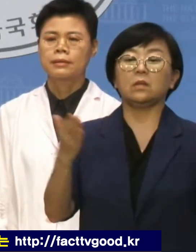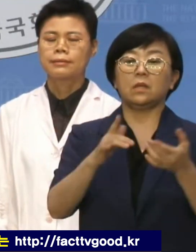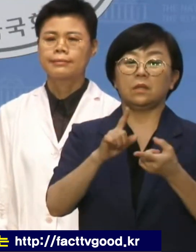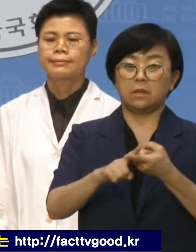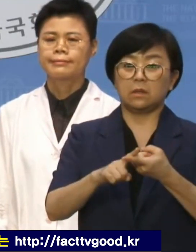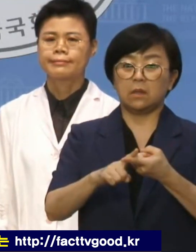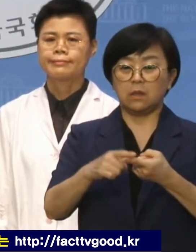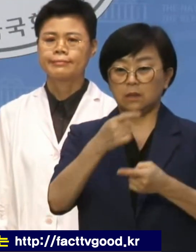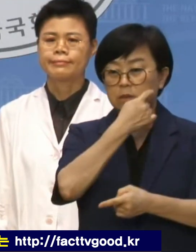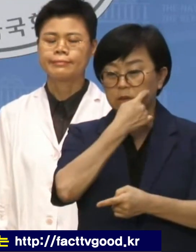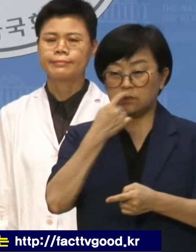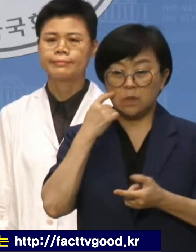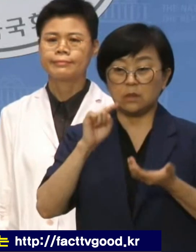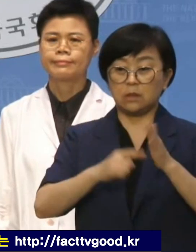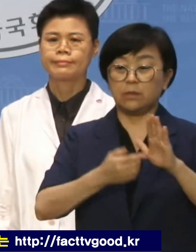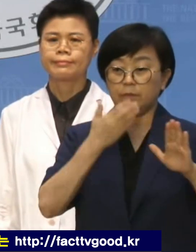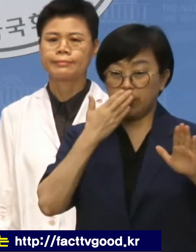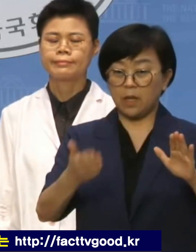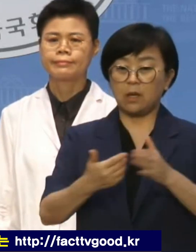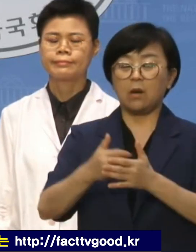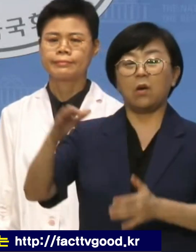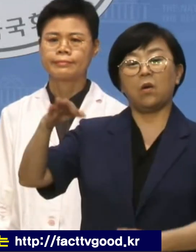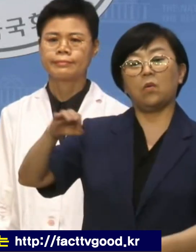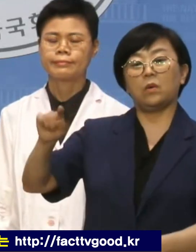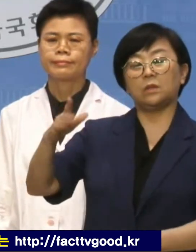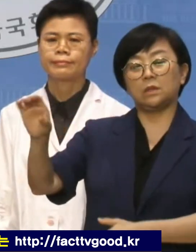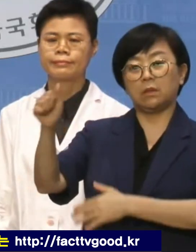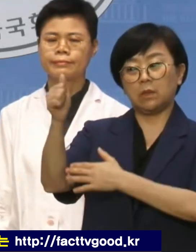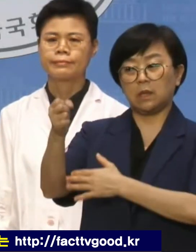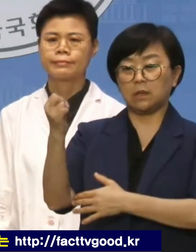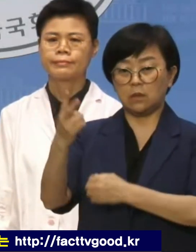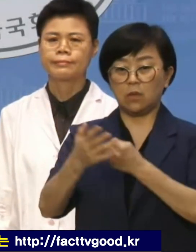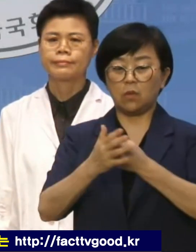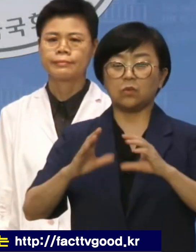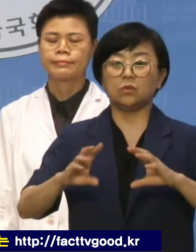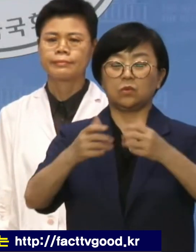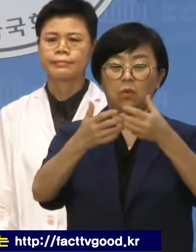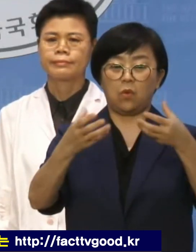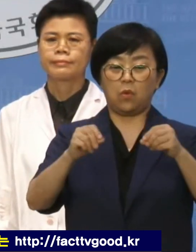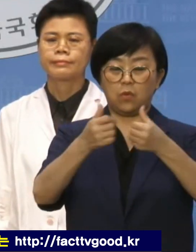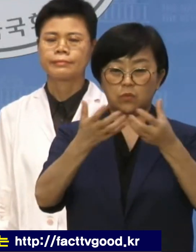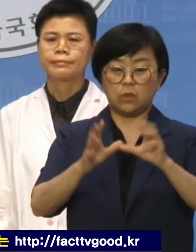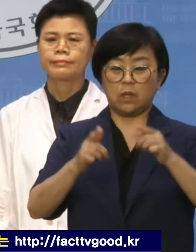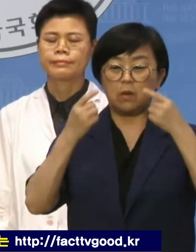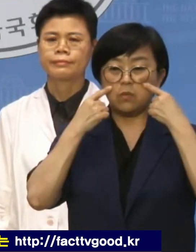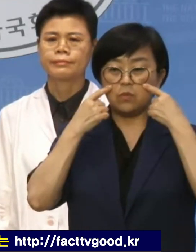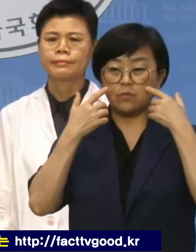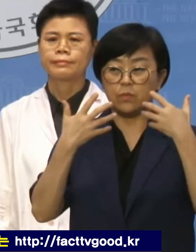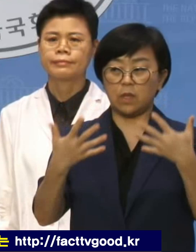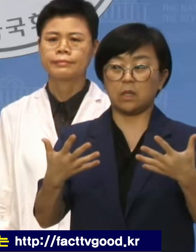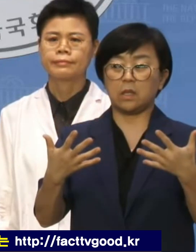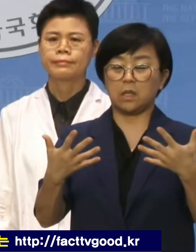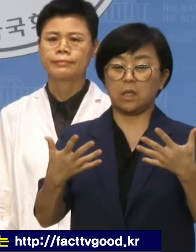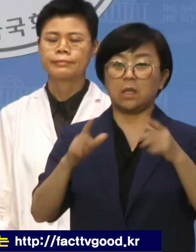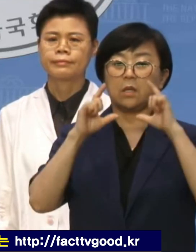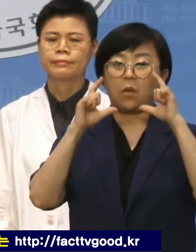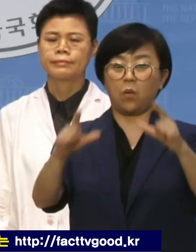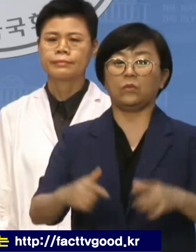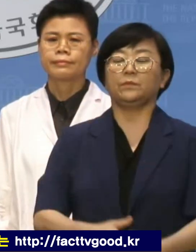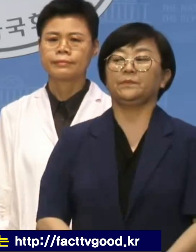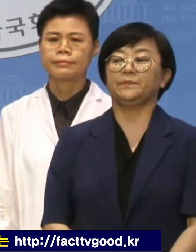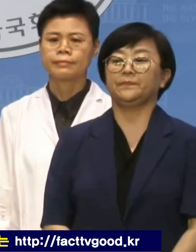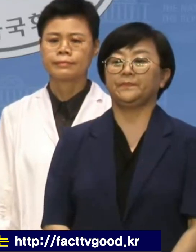사실이 증명됐음을 원희룡 장관과 그리고 국토부에 분명히